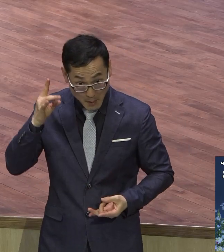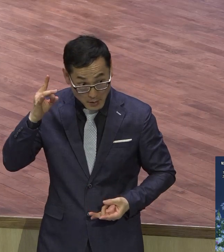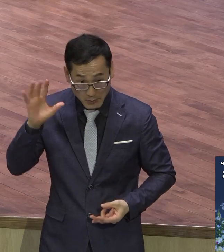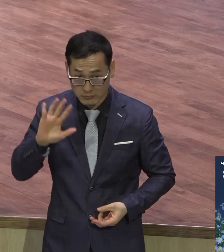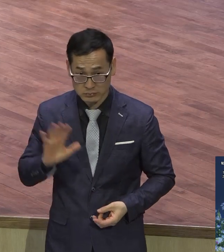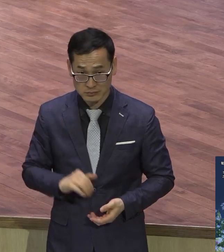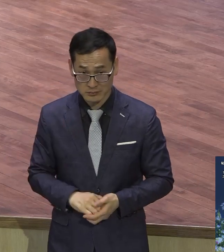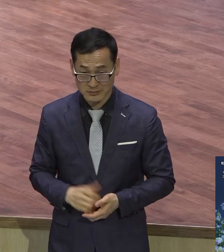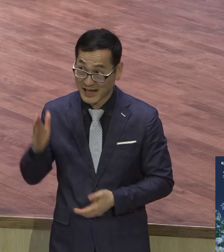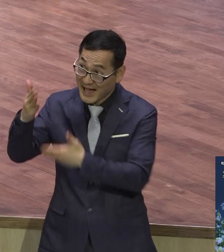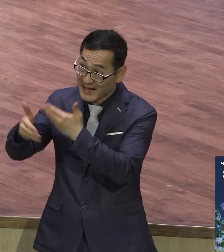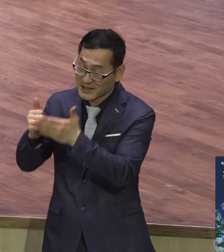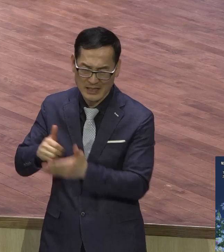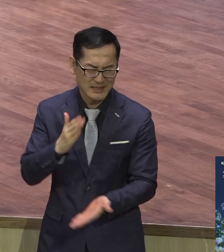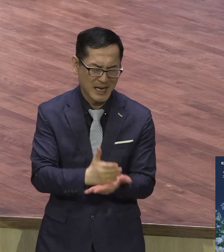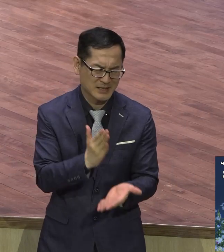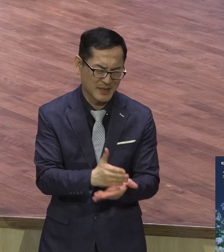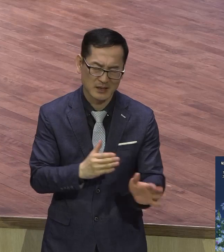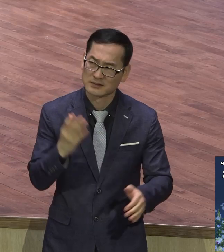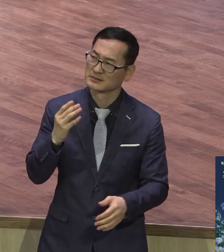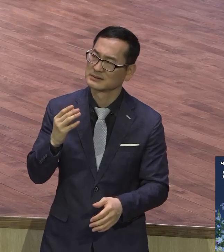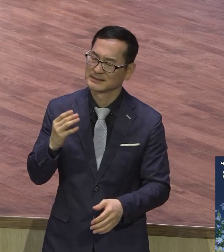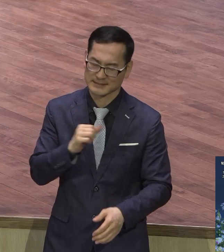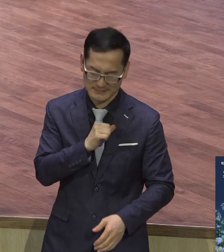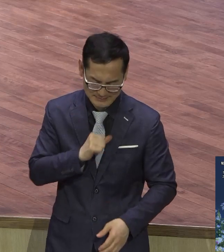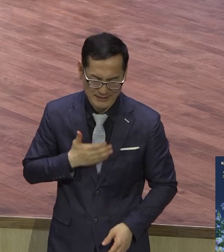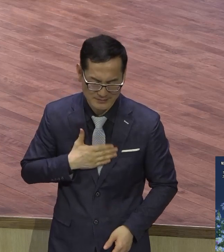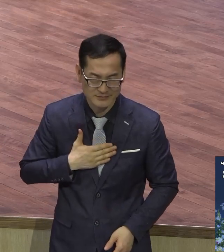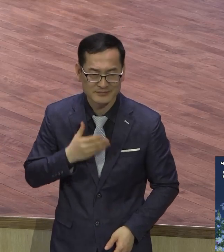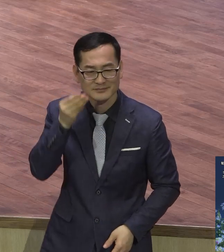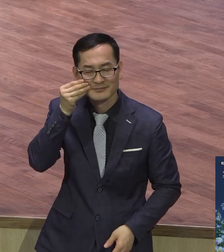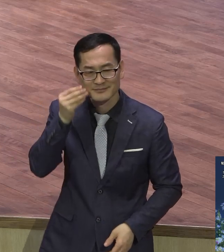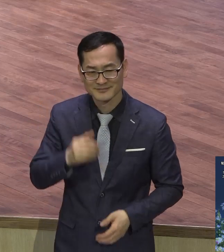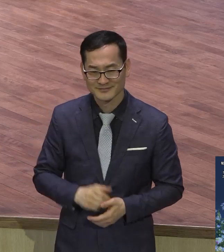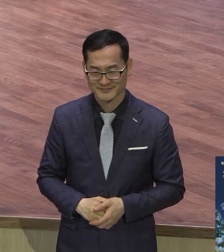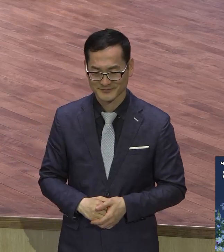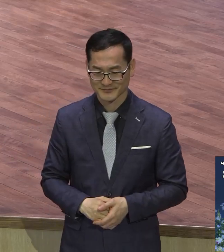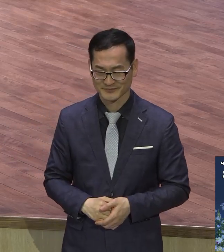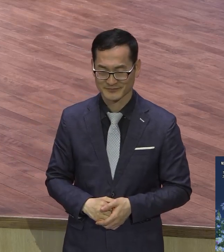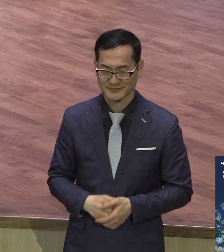하나님 막아주셨지. 은혜지요. 은혜. 하나님 은혜인데